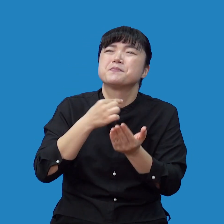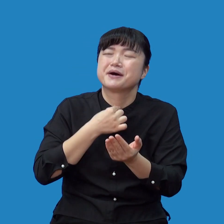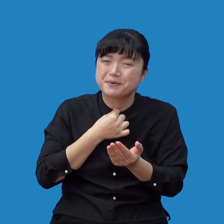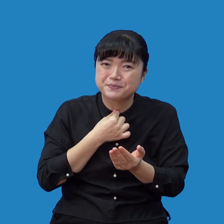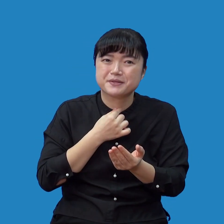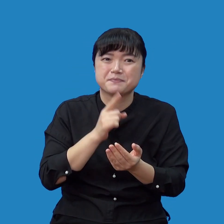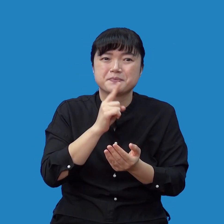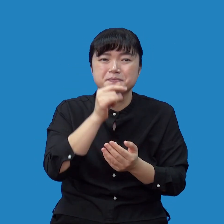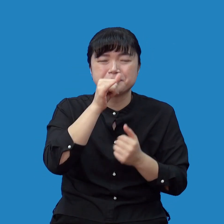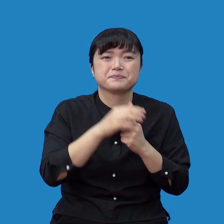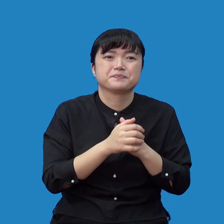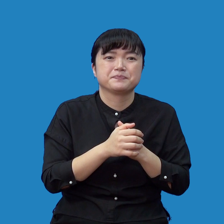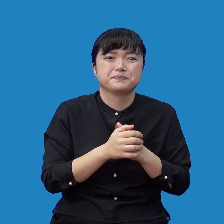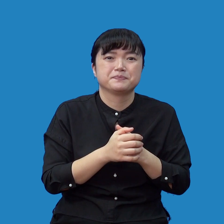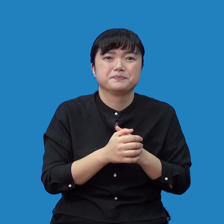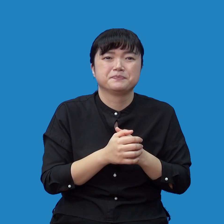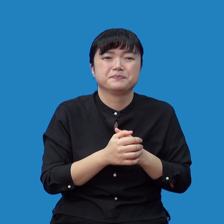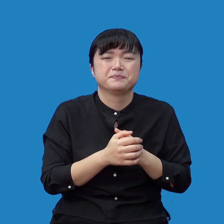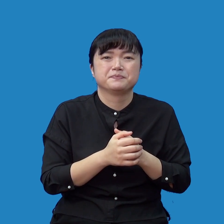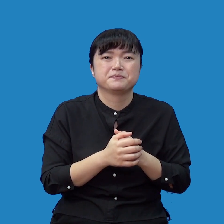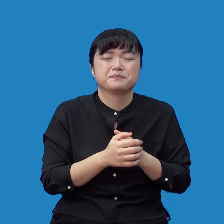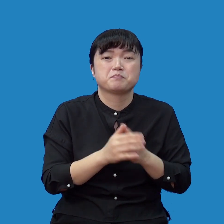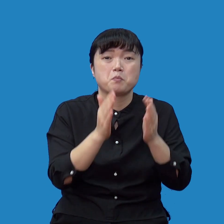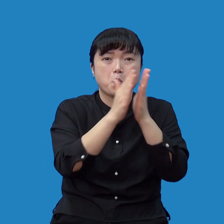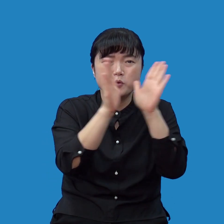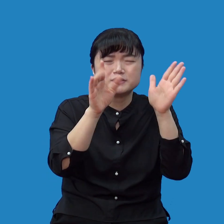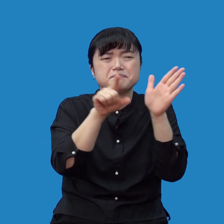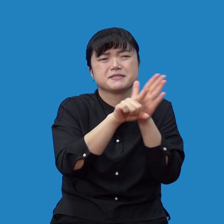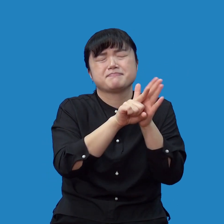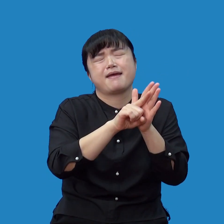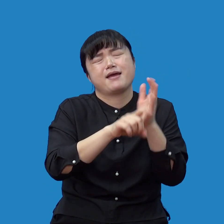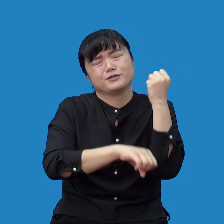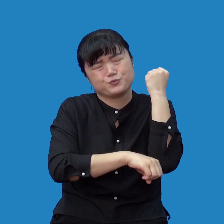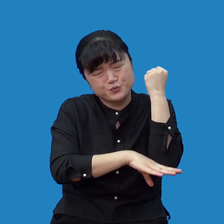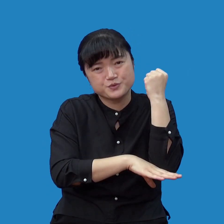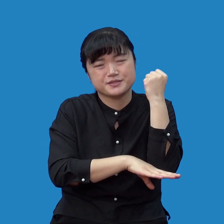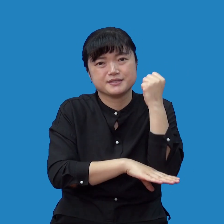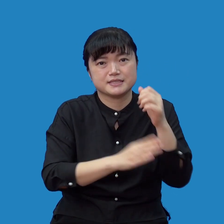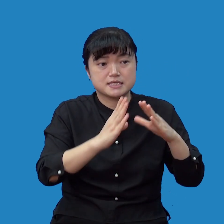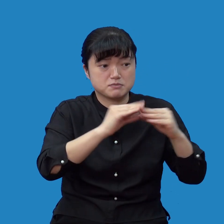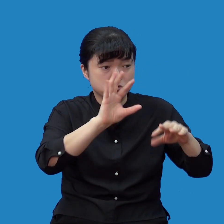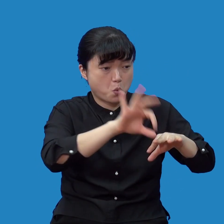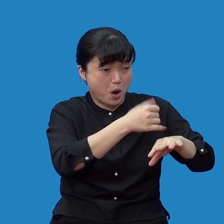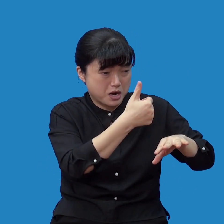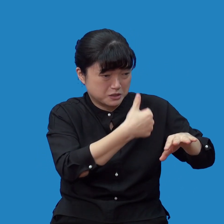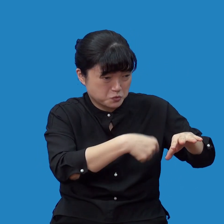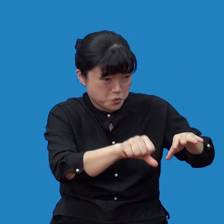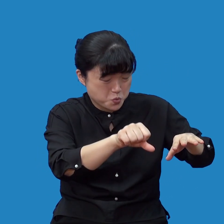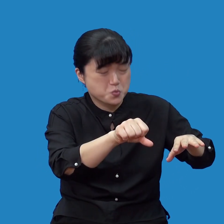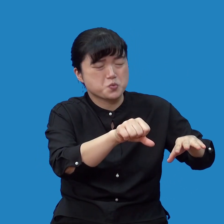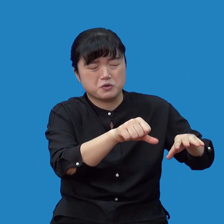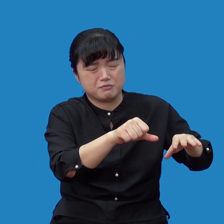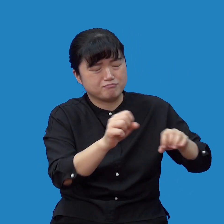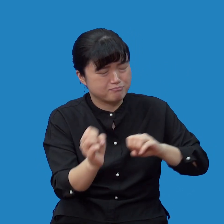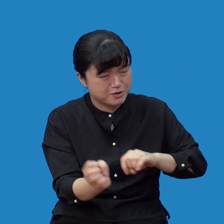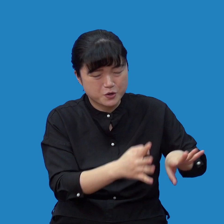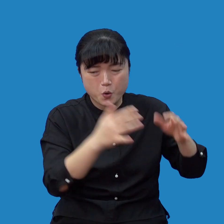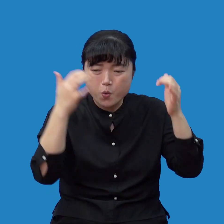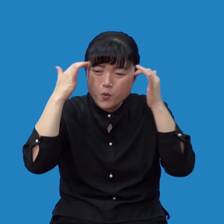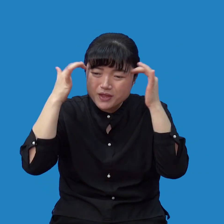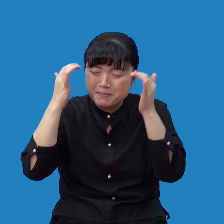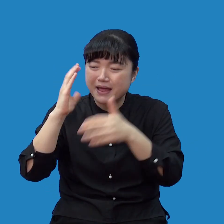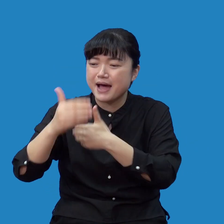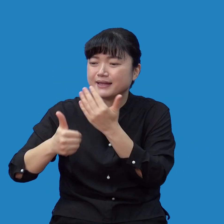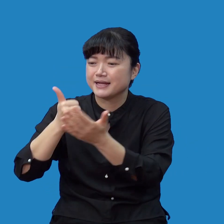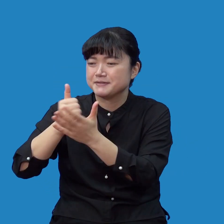믿음의 핵심인데요, 이집트 왕족이라는 호칭을 버렸고 고난받는 하나님의 백성 편에 섰다,